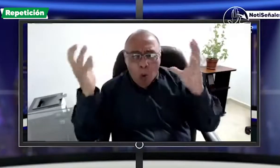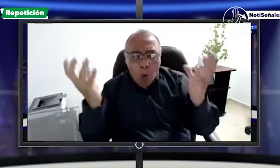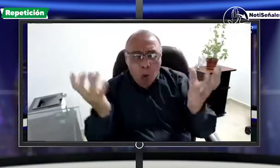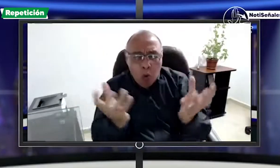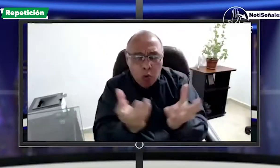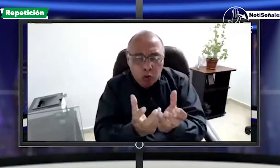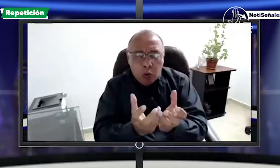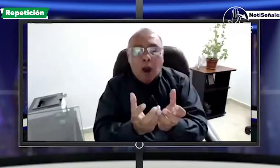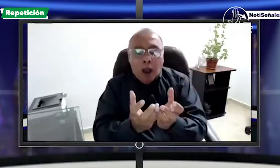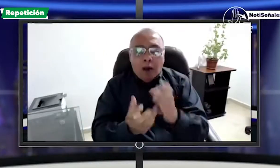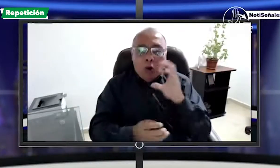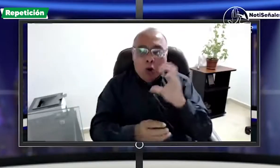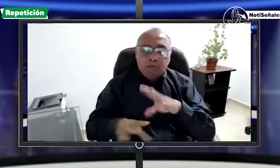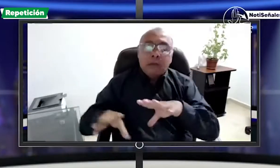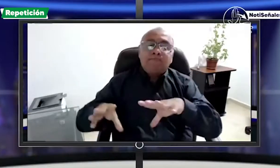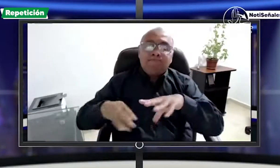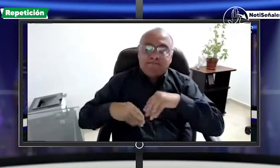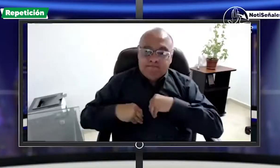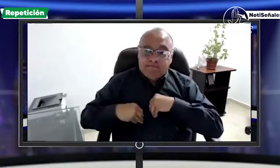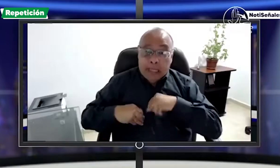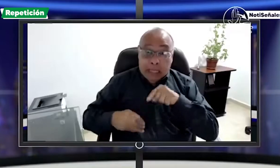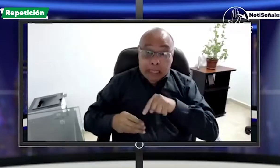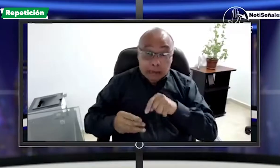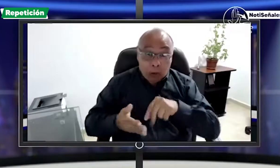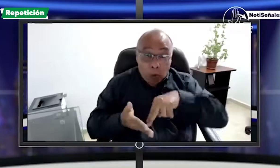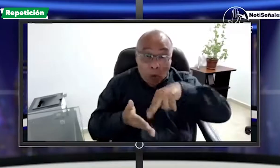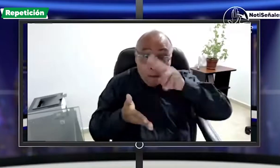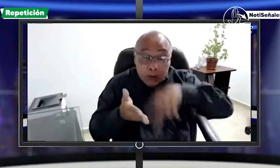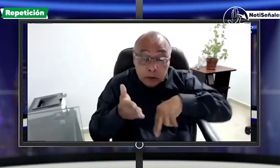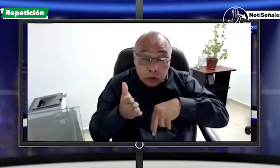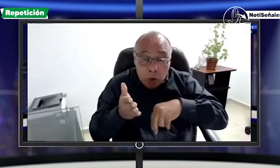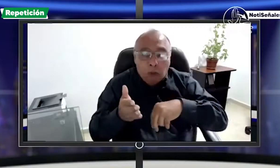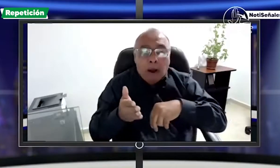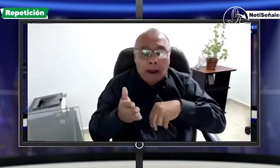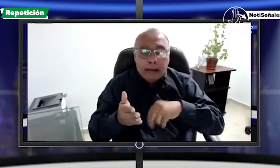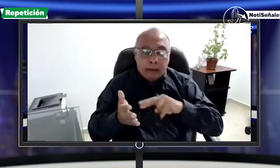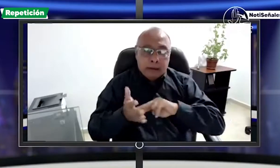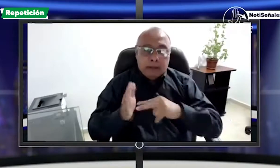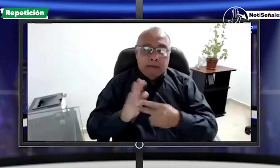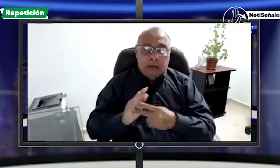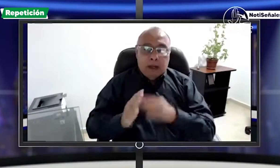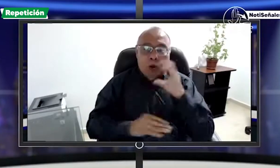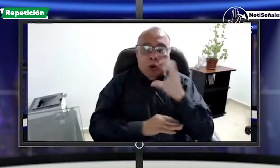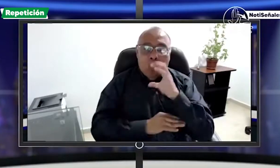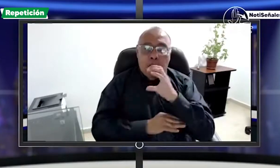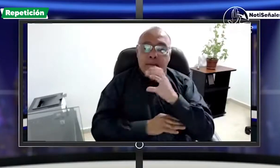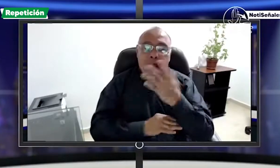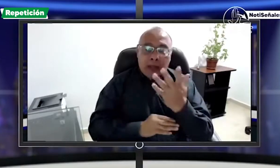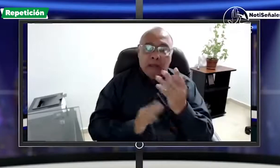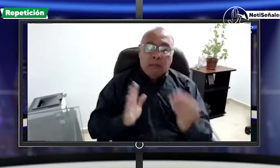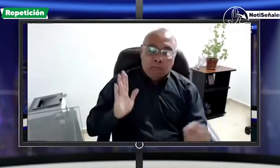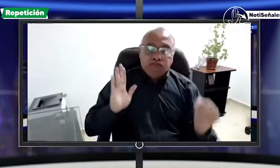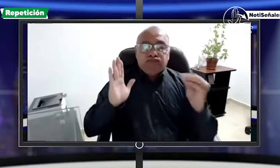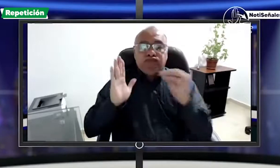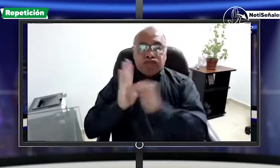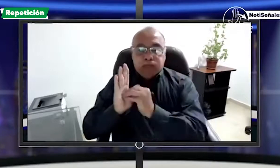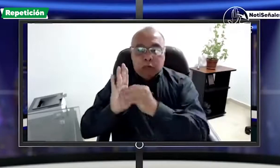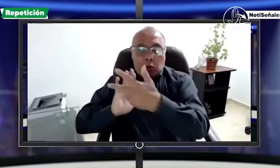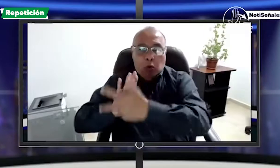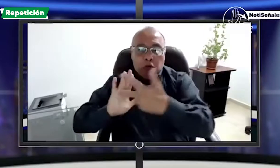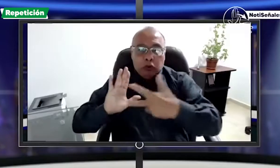Un tratado De la ONU Que ya se ha firmado En muchos países Del mundo Incluido acá Colombia El hecho de que Colombia